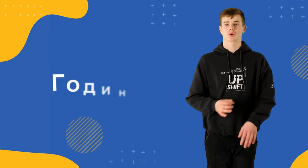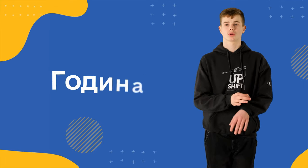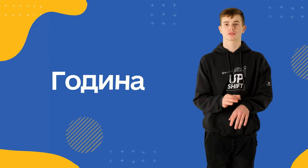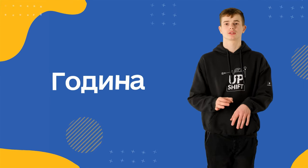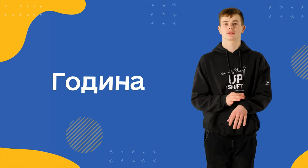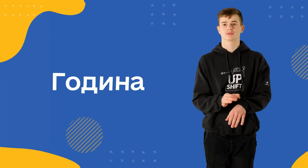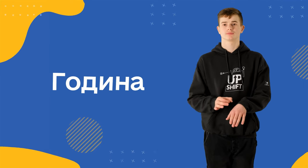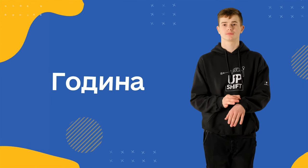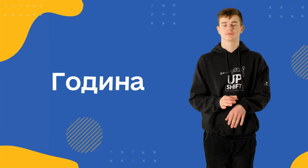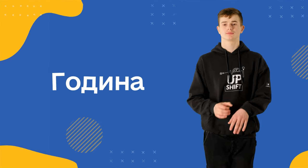Година.